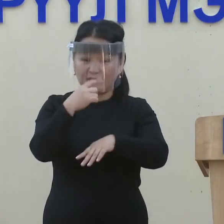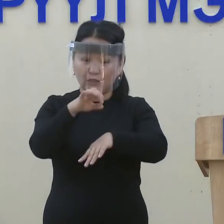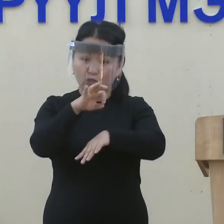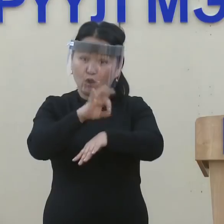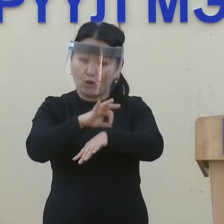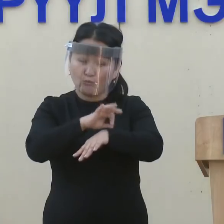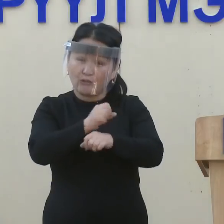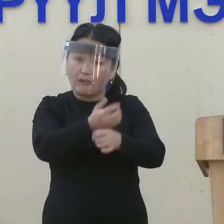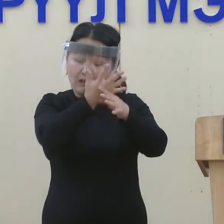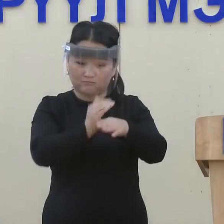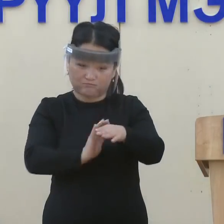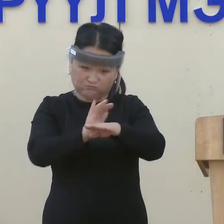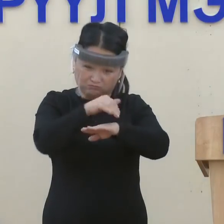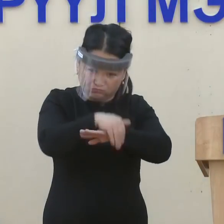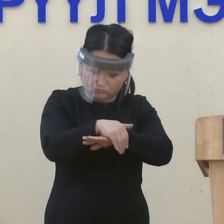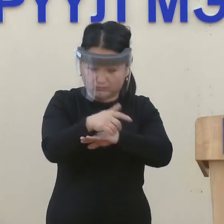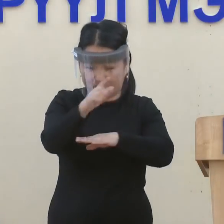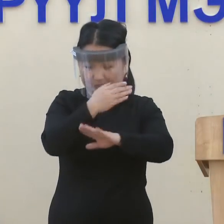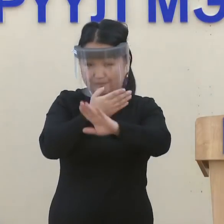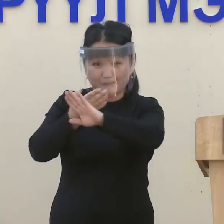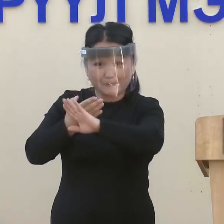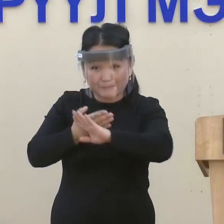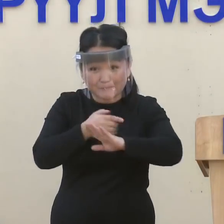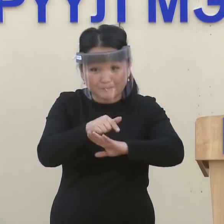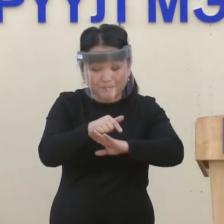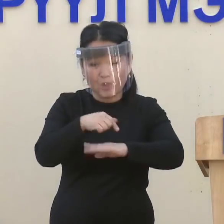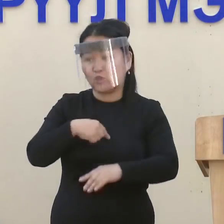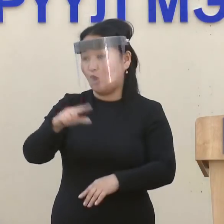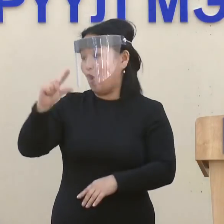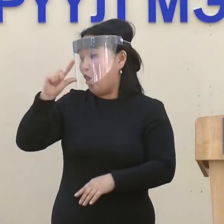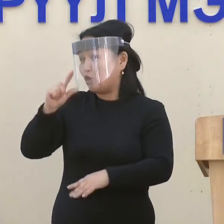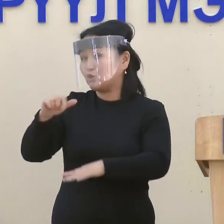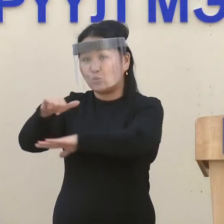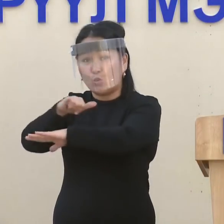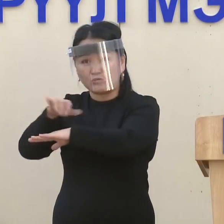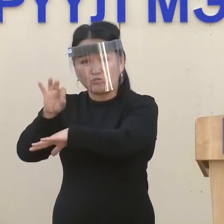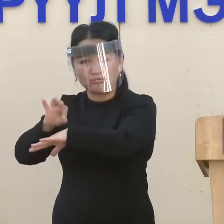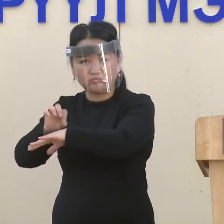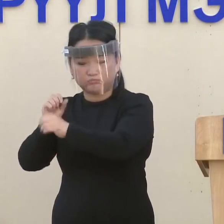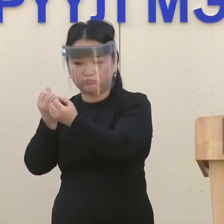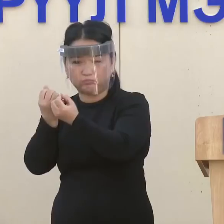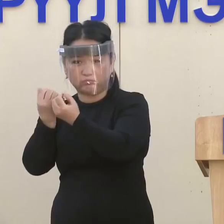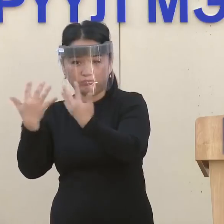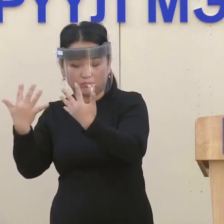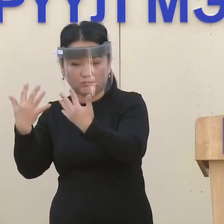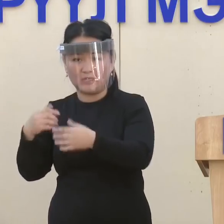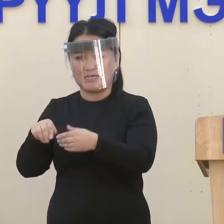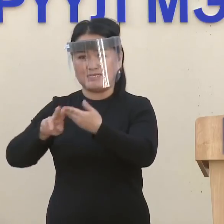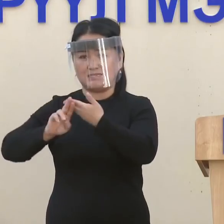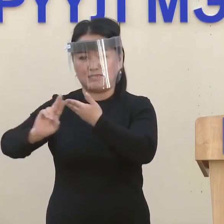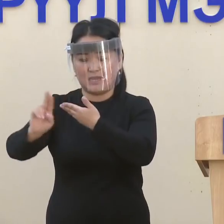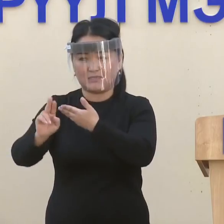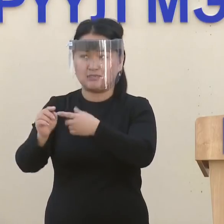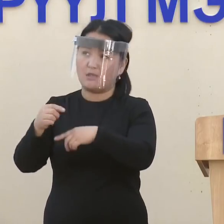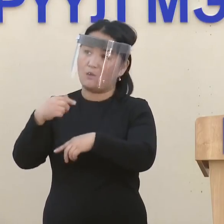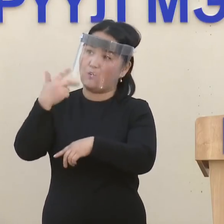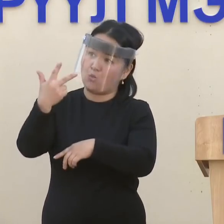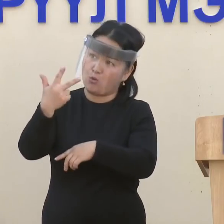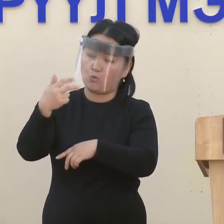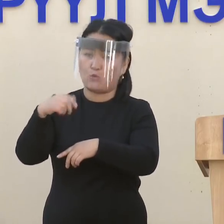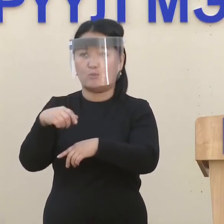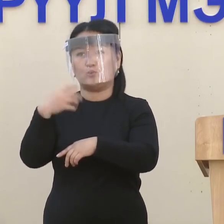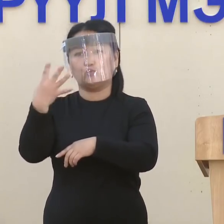бол өөрийнхөө оронд одоо амьдарч байгаа хүмүүс өвчл гаргаагүй одоо хойд төршвөл өвчл нэлээд өндөр байна. Энэ цаашдаа бол 3-аас 4 7